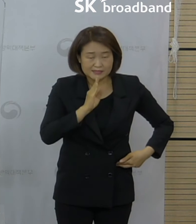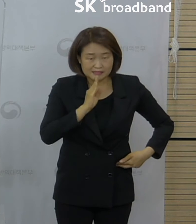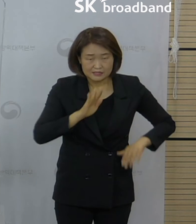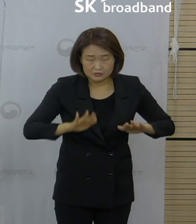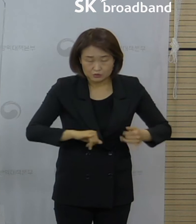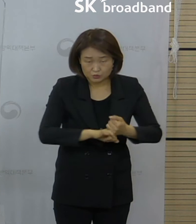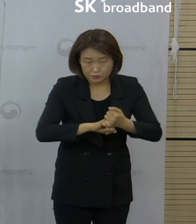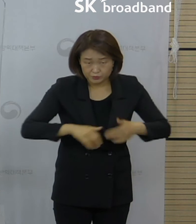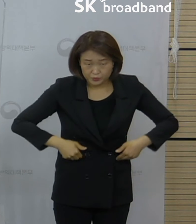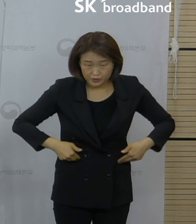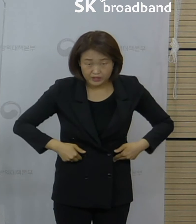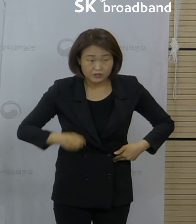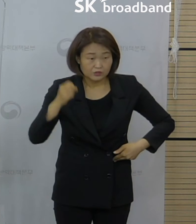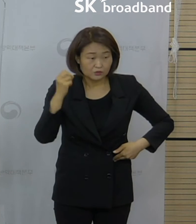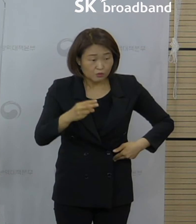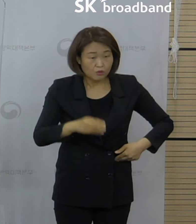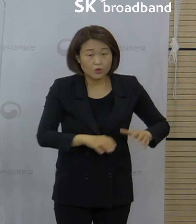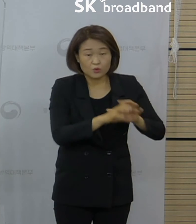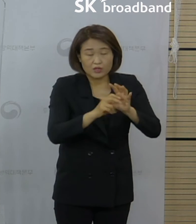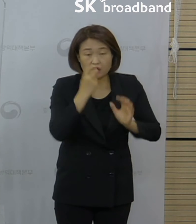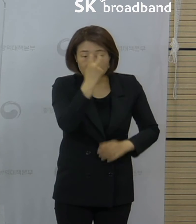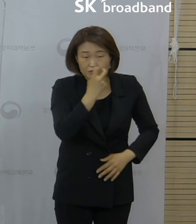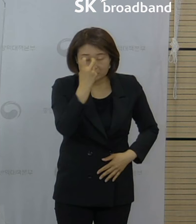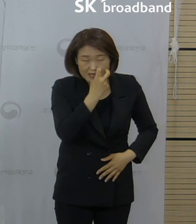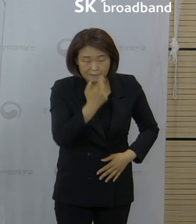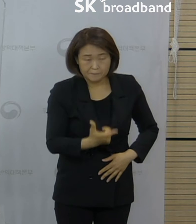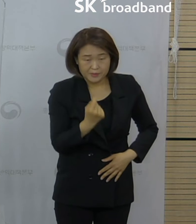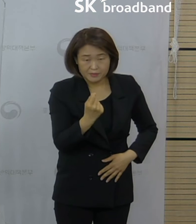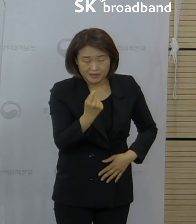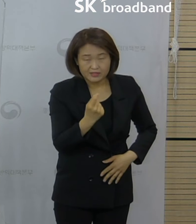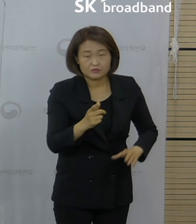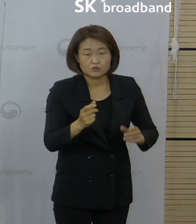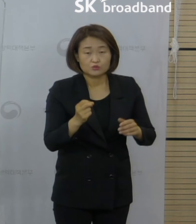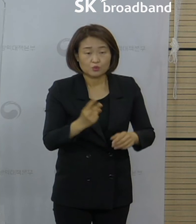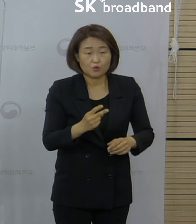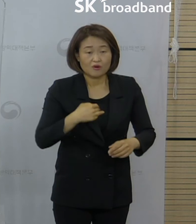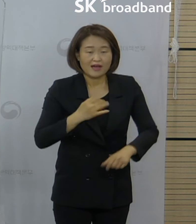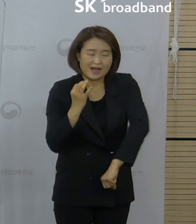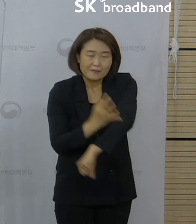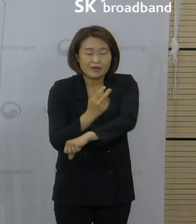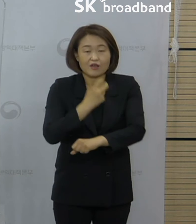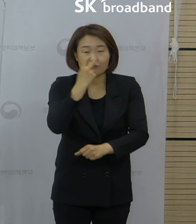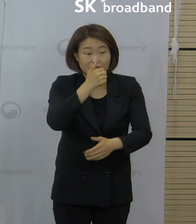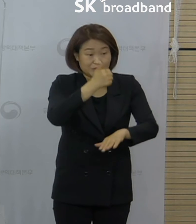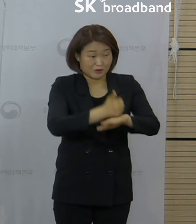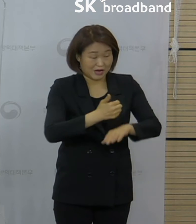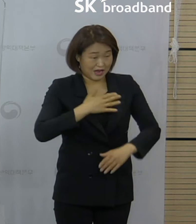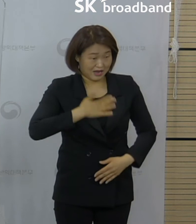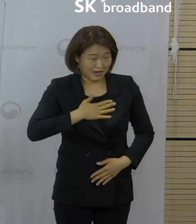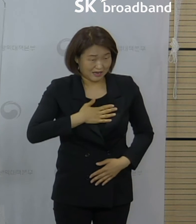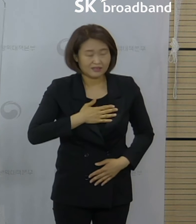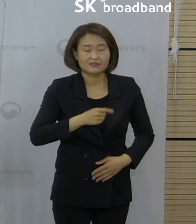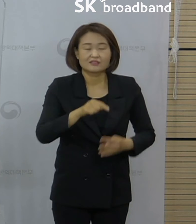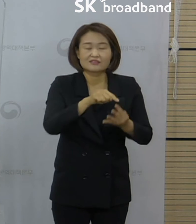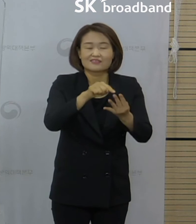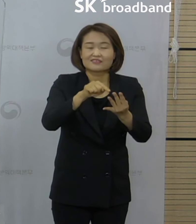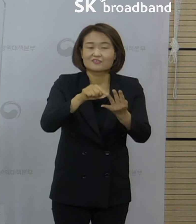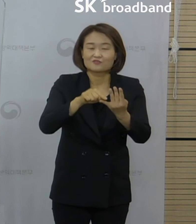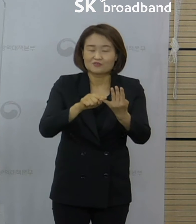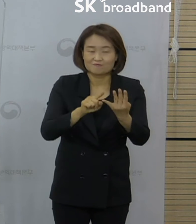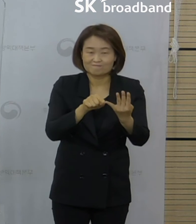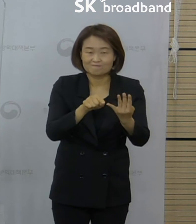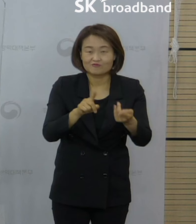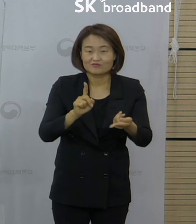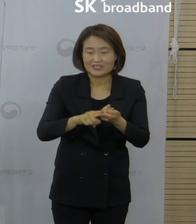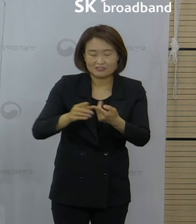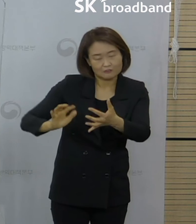아까 말씀드린 접근성과 편리성에 대한 의미가 확실한지 등등을 논의하면서 첫